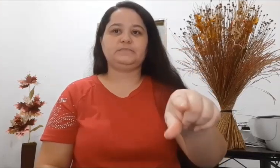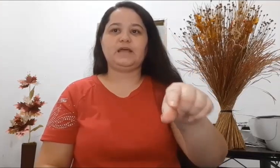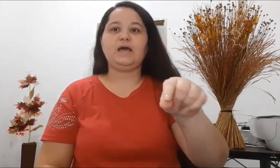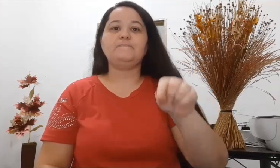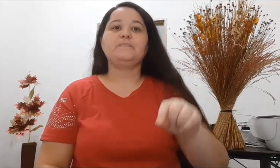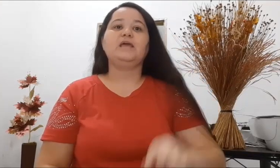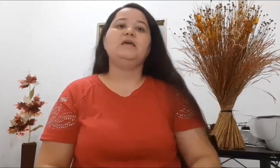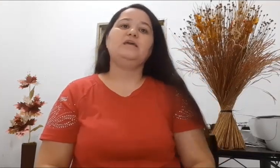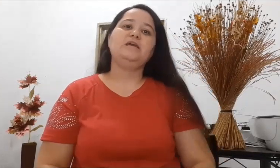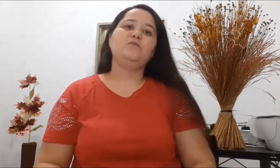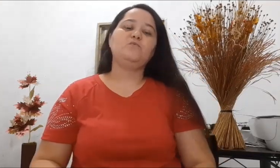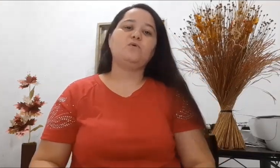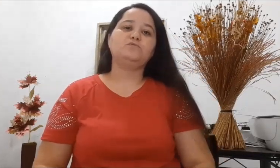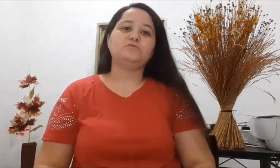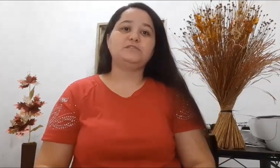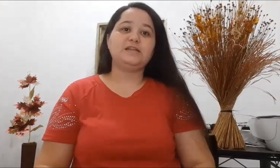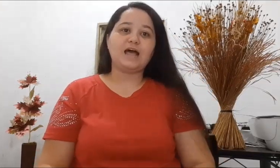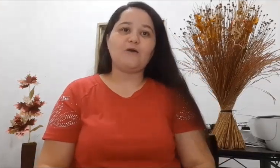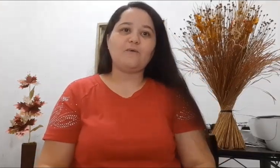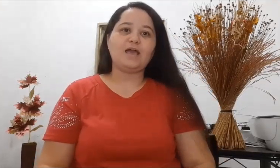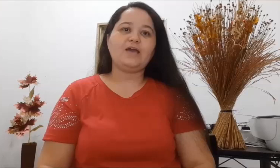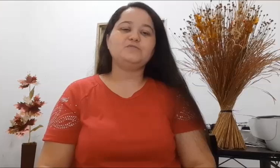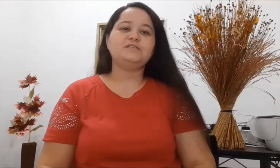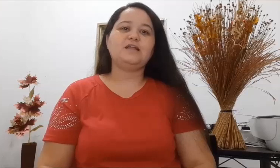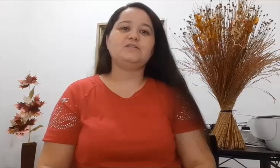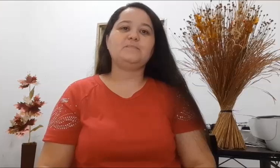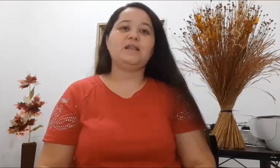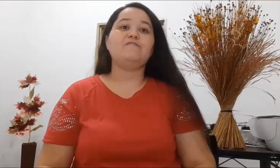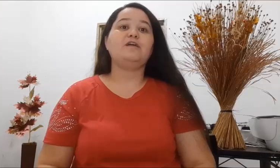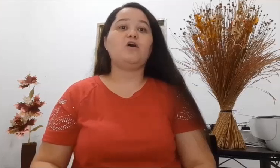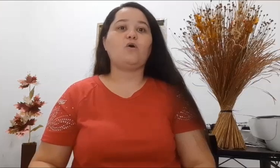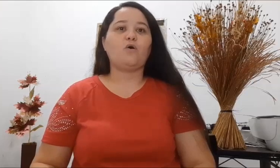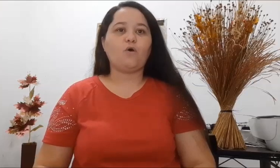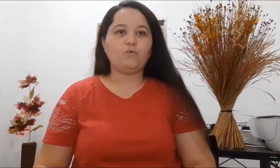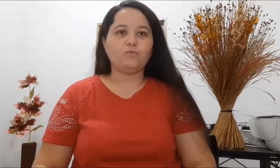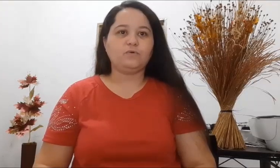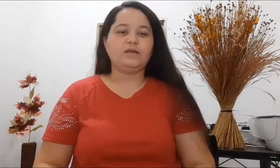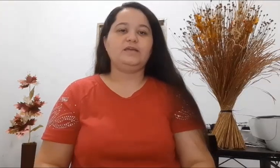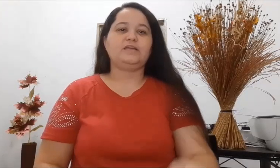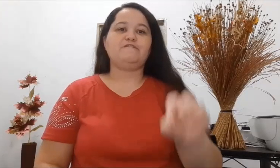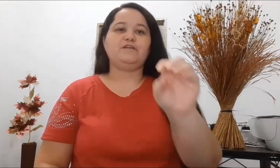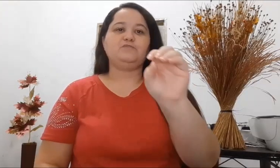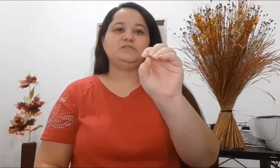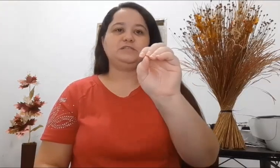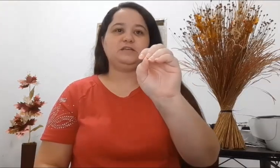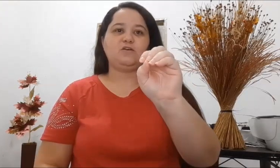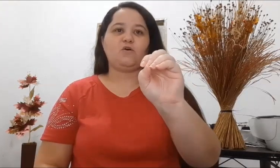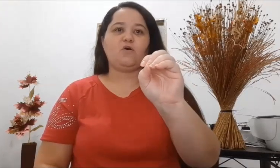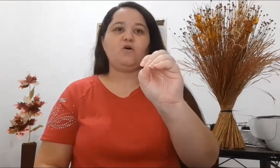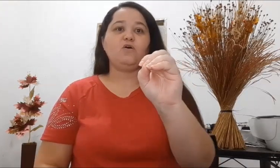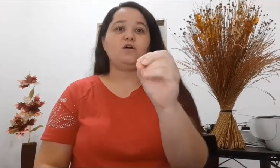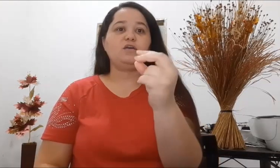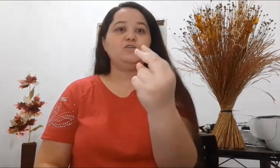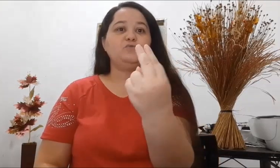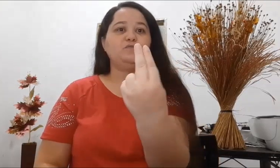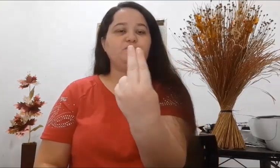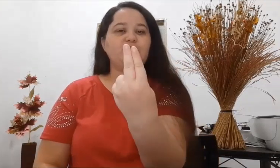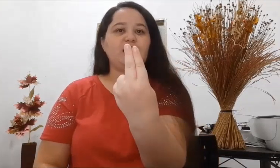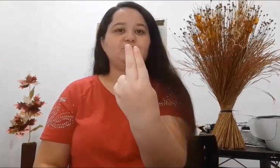tá? E o outro sinal é o sinal da palavra ou, que é feito assim, O e o U virado.